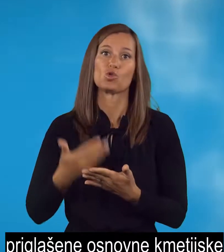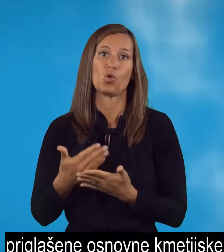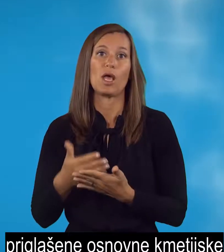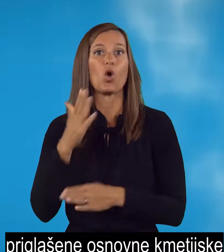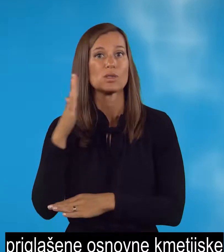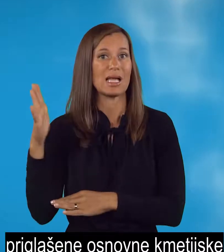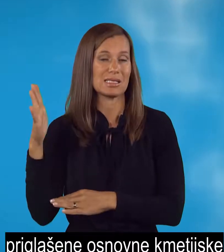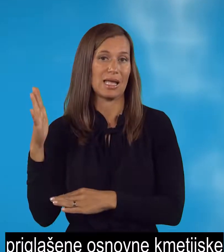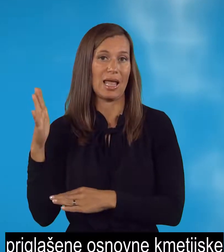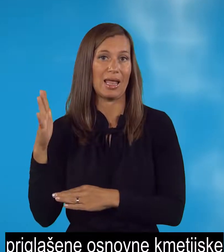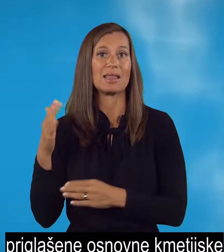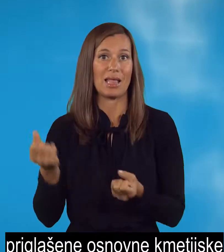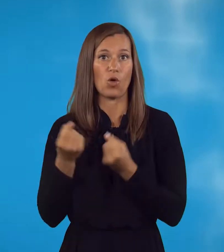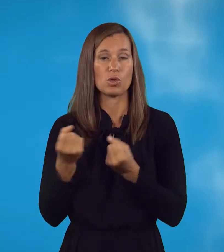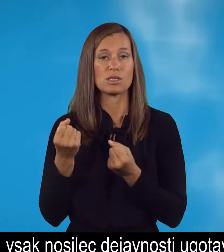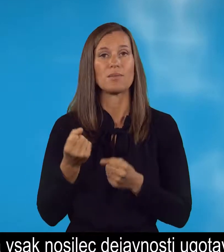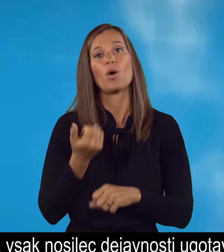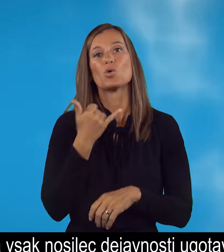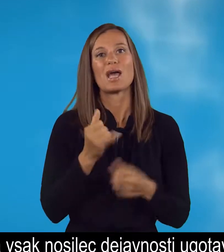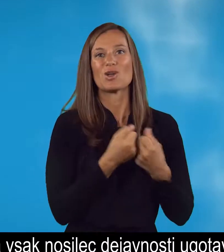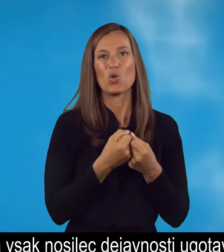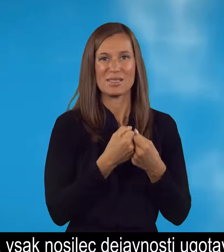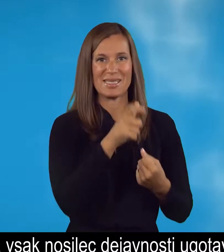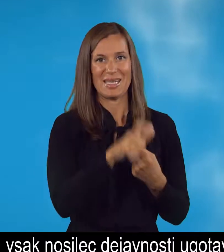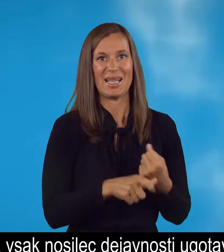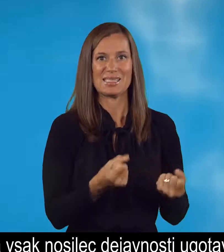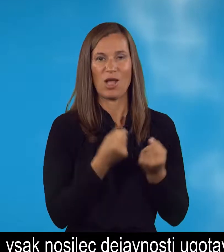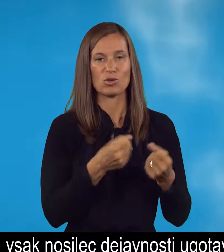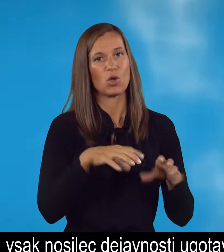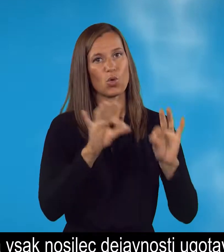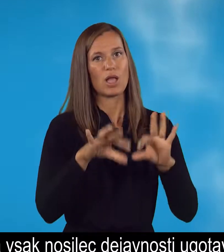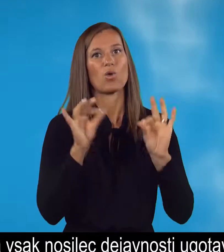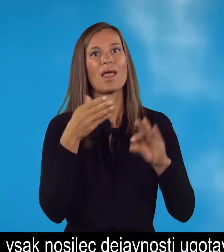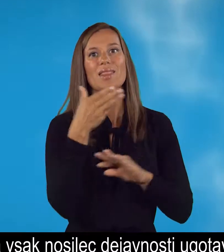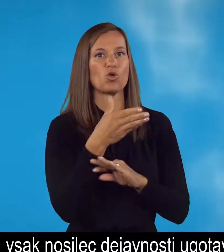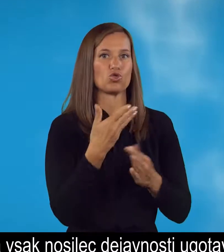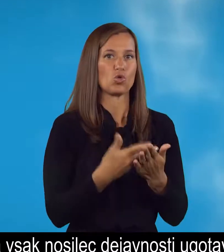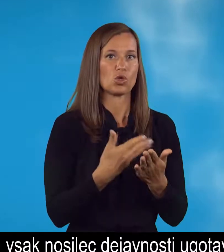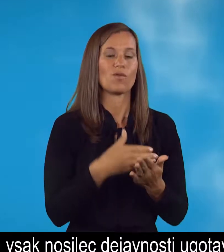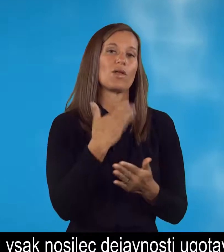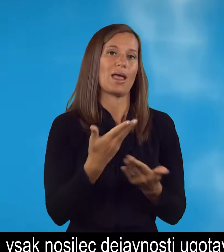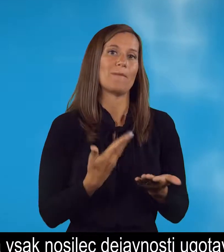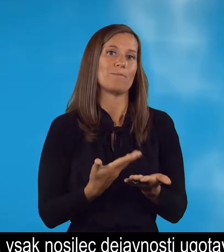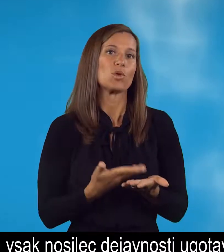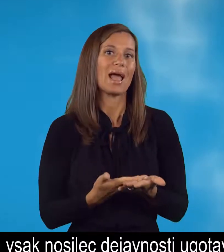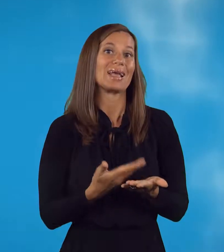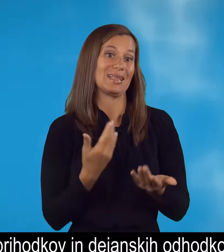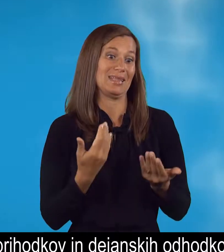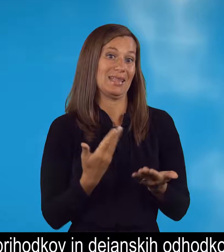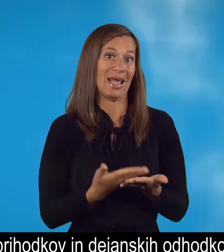osnovne gozdarske dejavnosti pa vsak nosilec dejavnosti ugotavlja davčno osnovo na podlagi dejanskih prihodkov